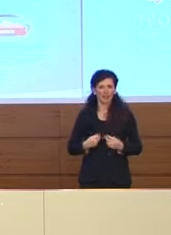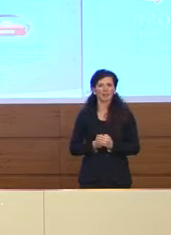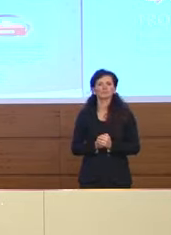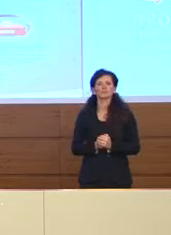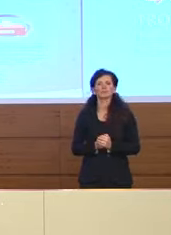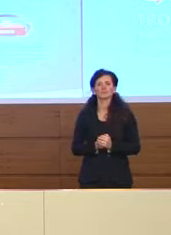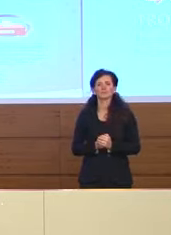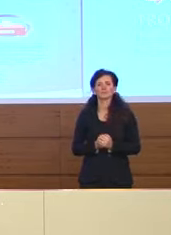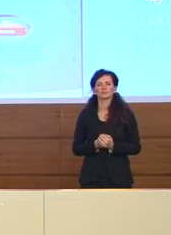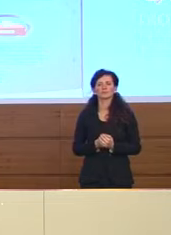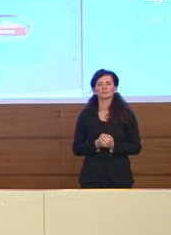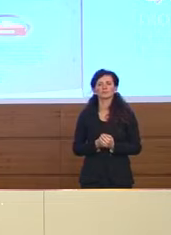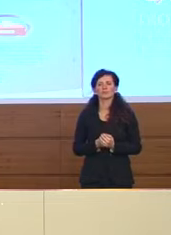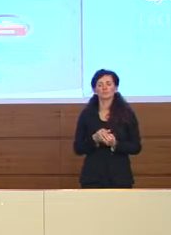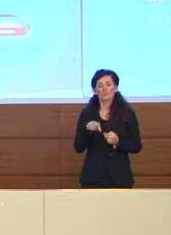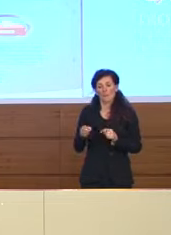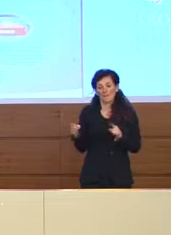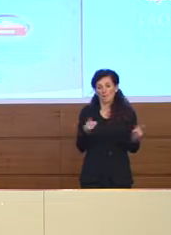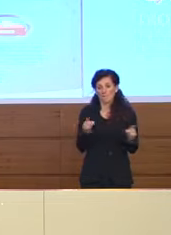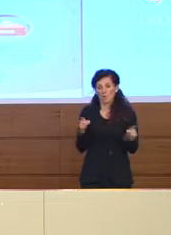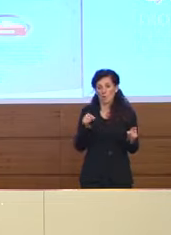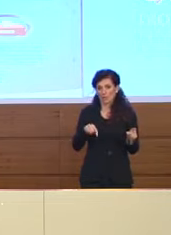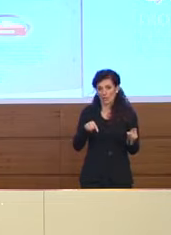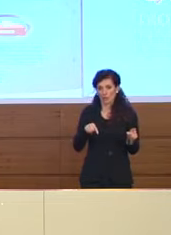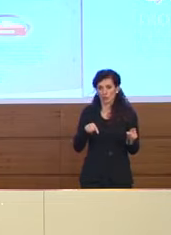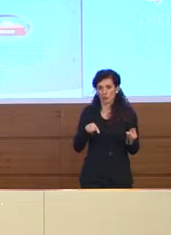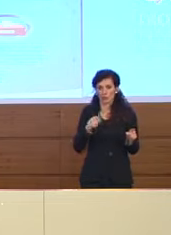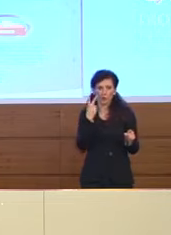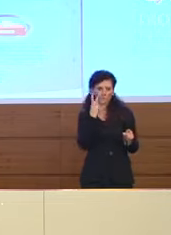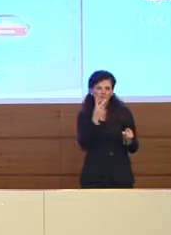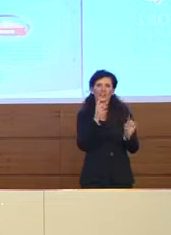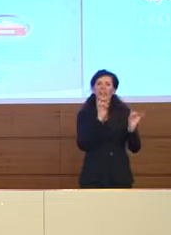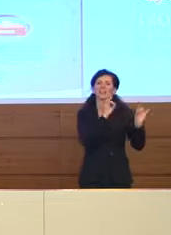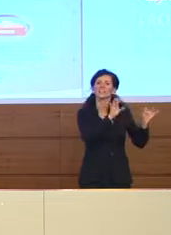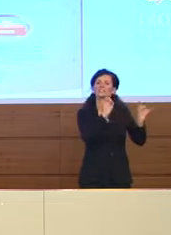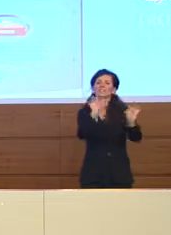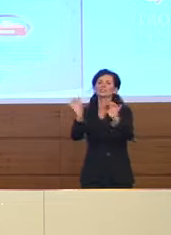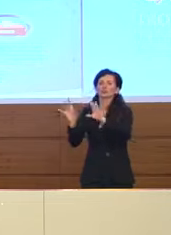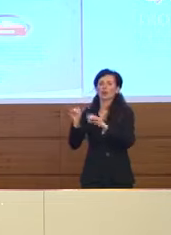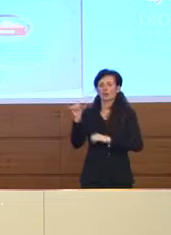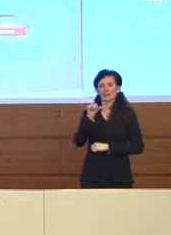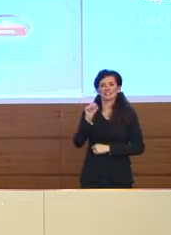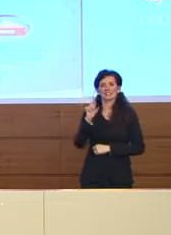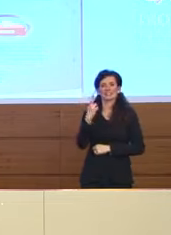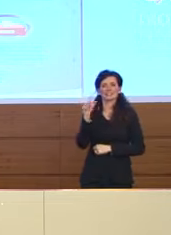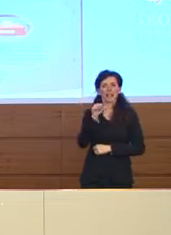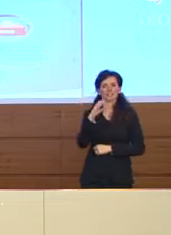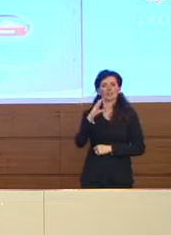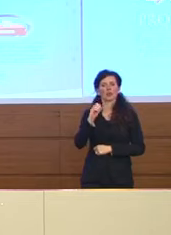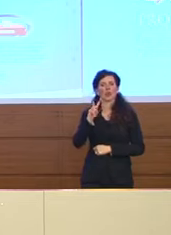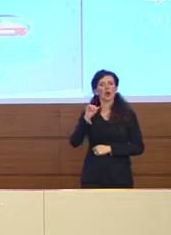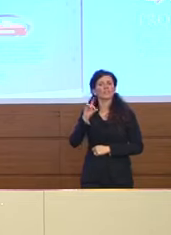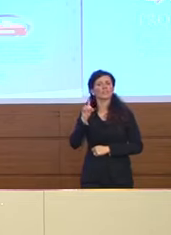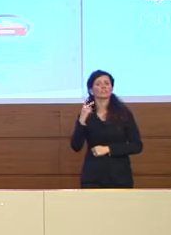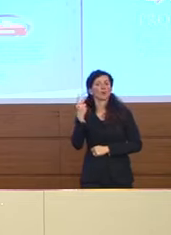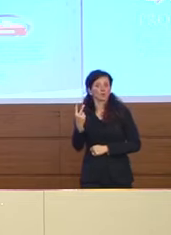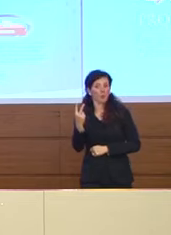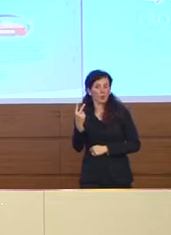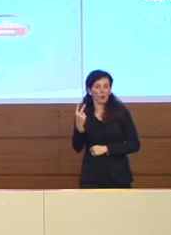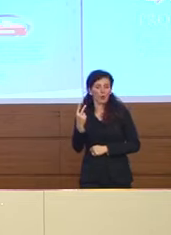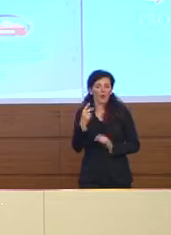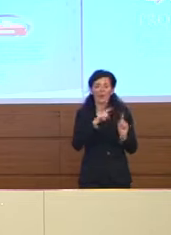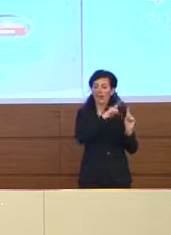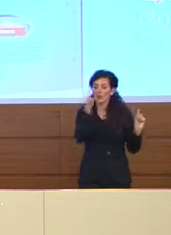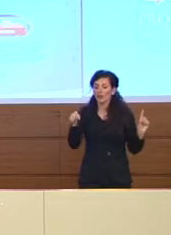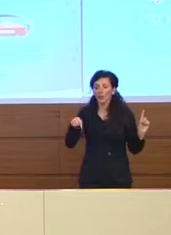succede per l'infezione da sasco v2 a oggi non abbiamo risposte certe